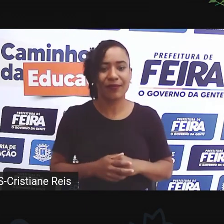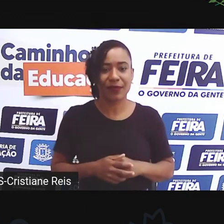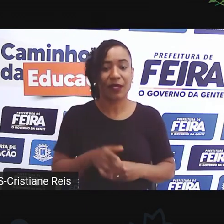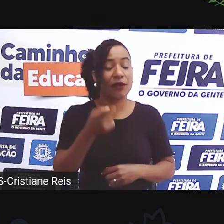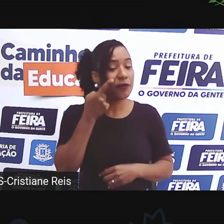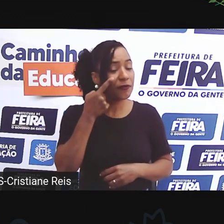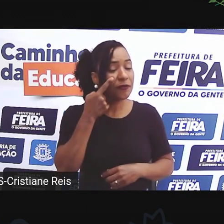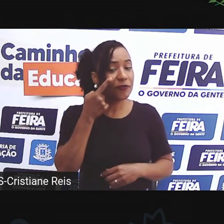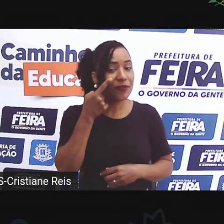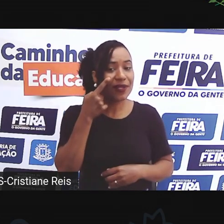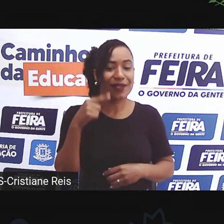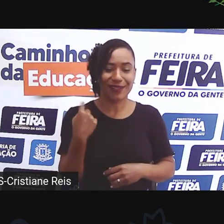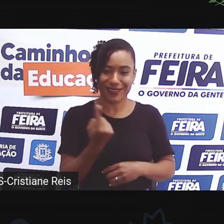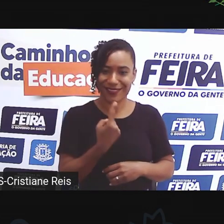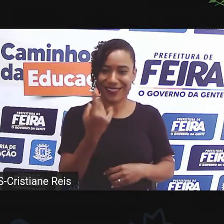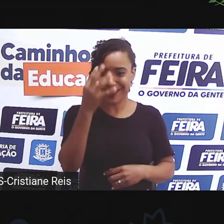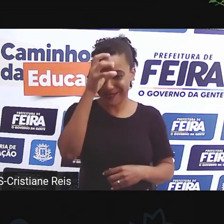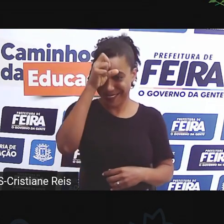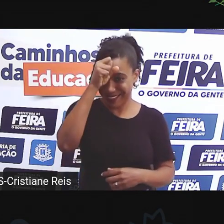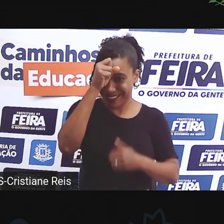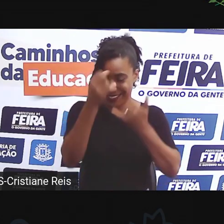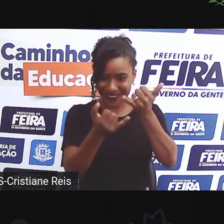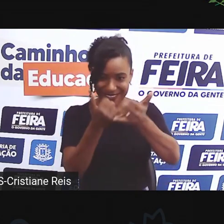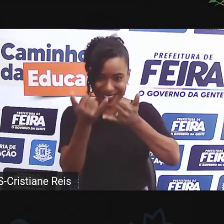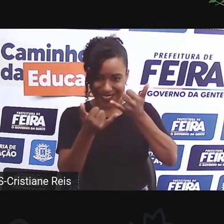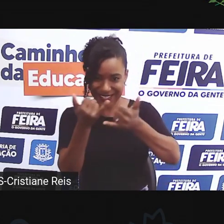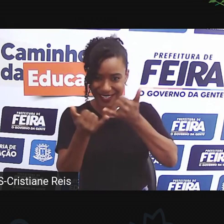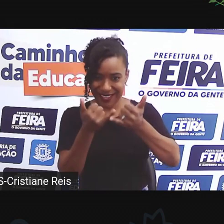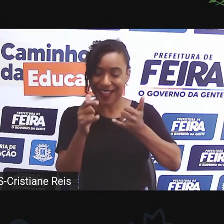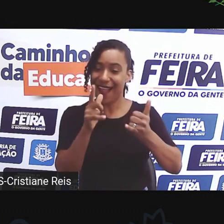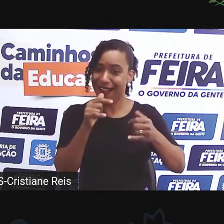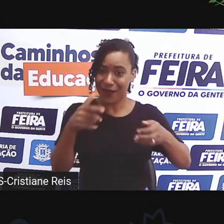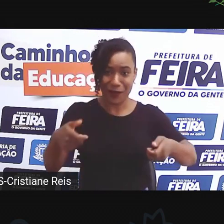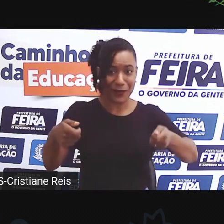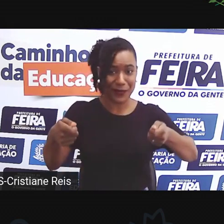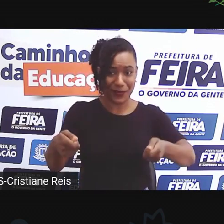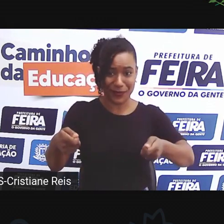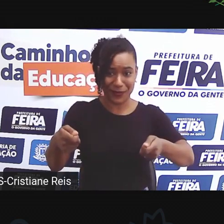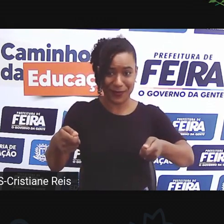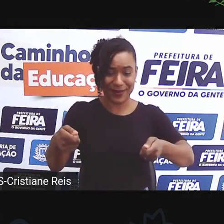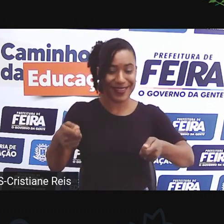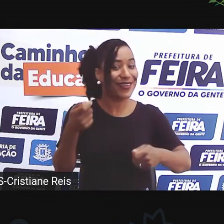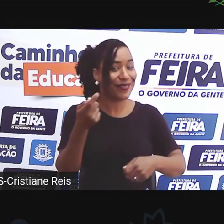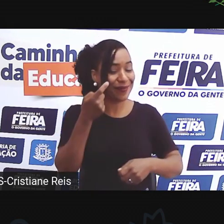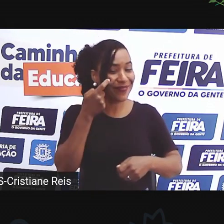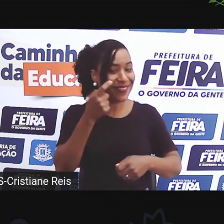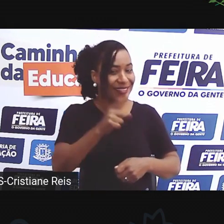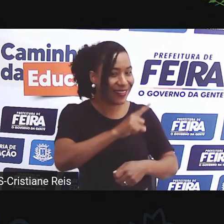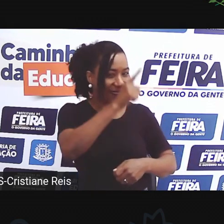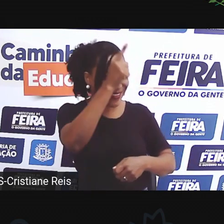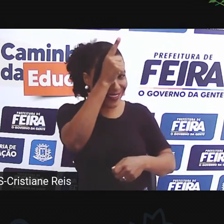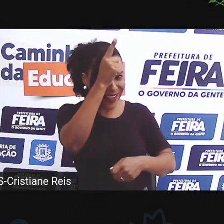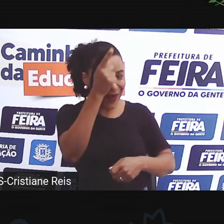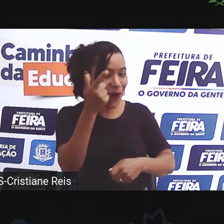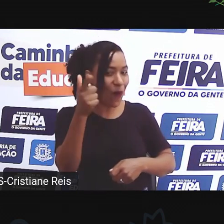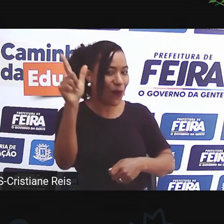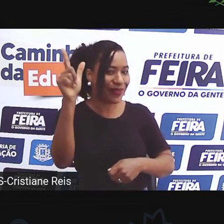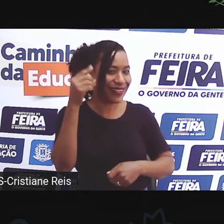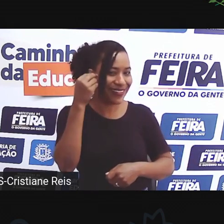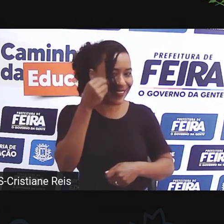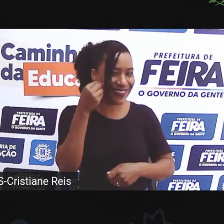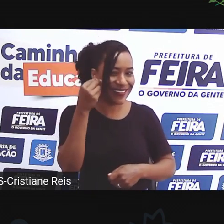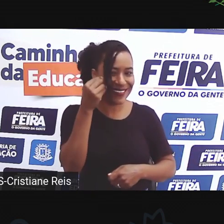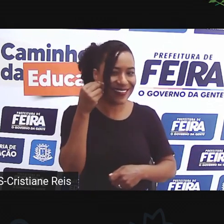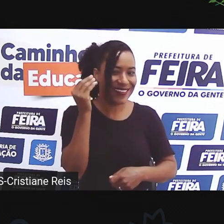aprender brincando. Agora que a minha bacia está cheia d'água, que tal a gente fazer outro experimento? Vamos